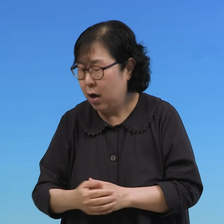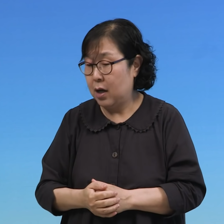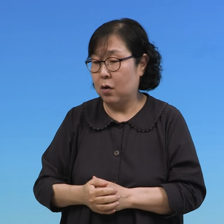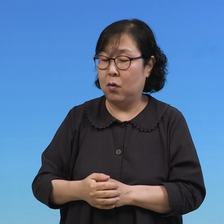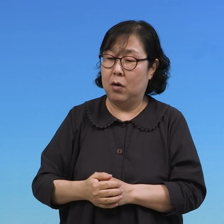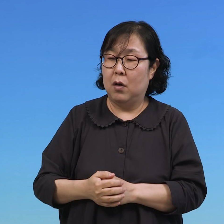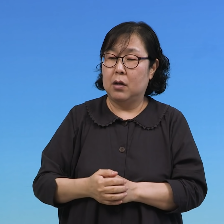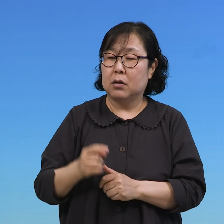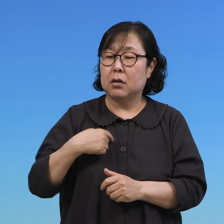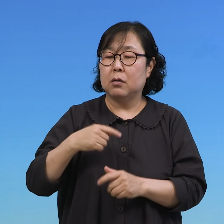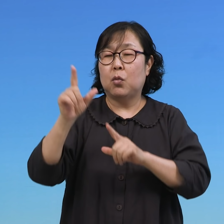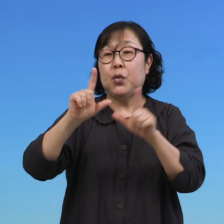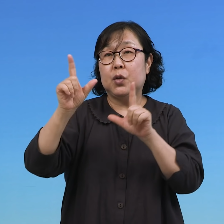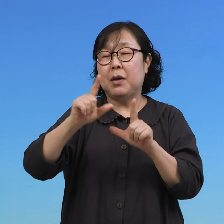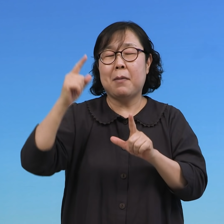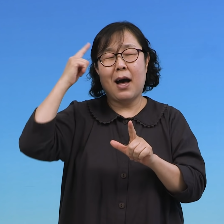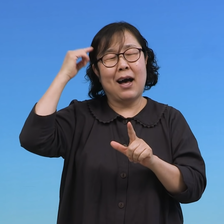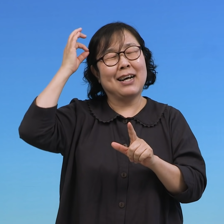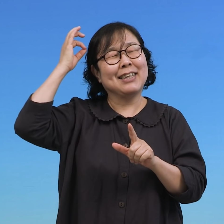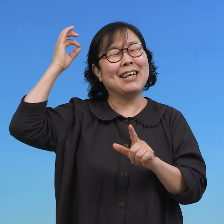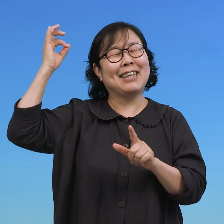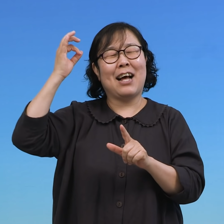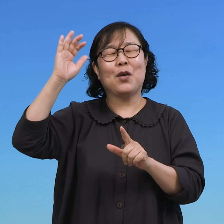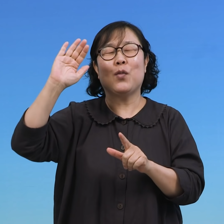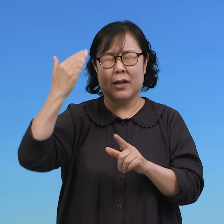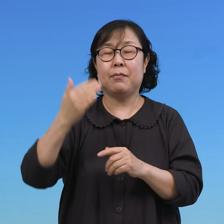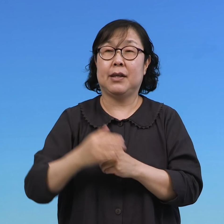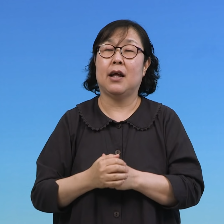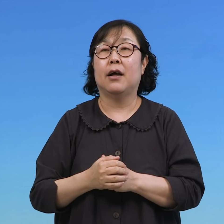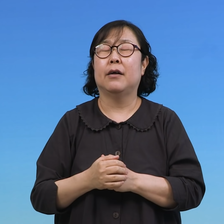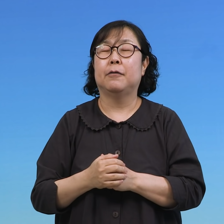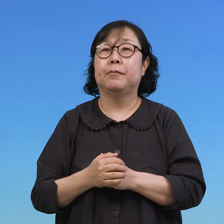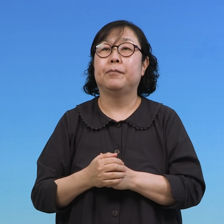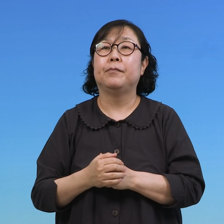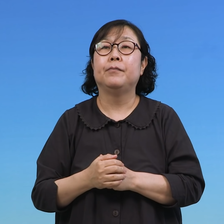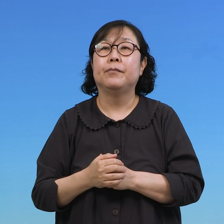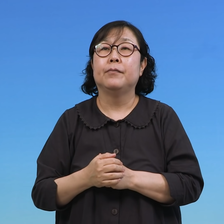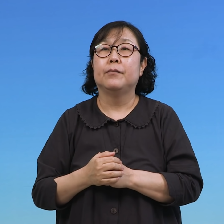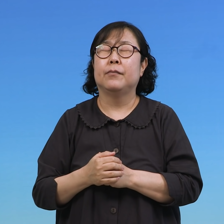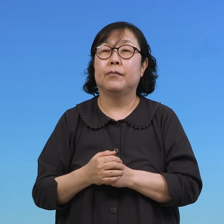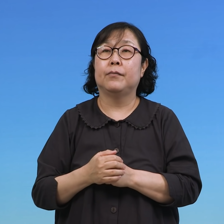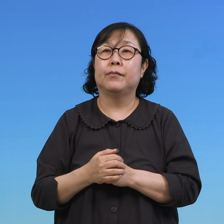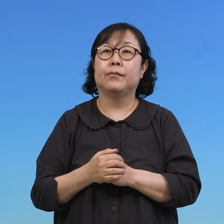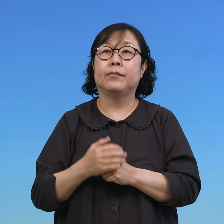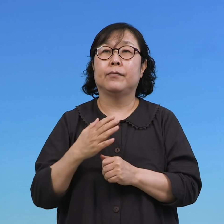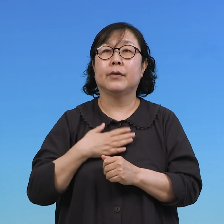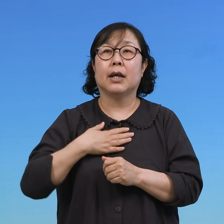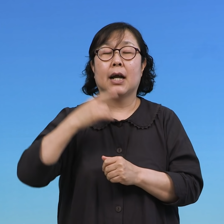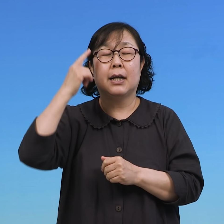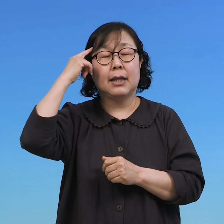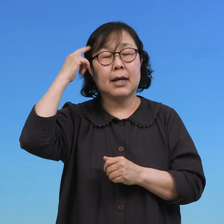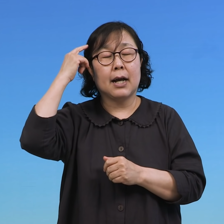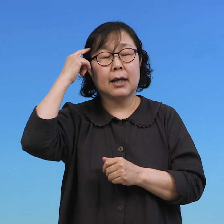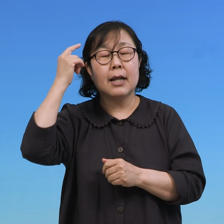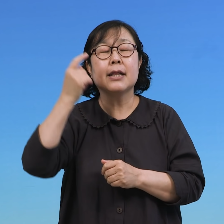이거 되게 웃기는 이야기 아닙니까? 왜 이게 자꾸 제 머리에 상상이 됐을까요? 오늘 여러분,